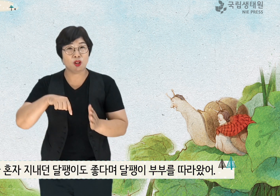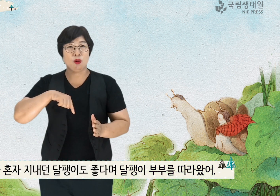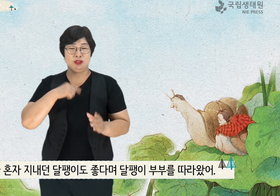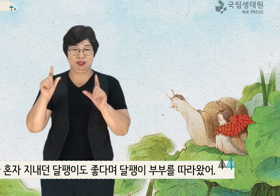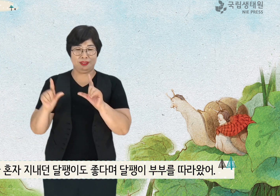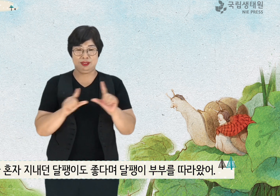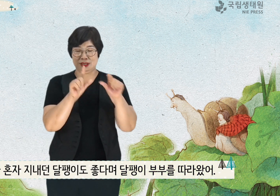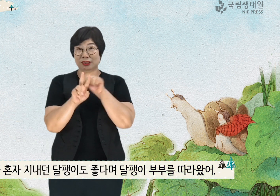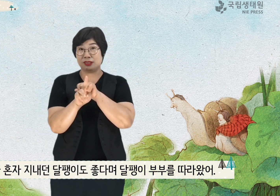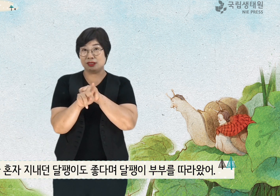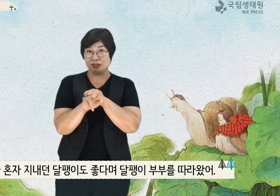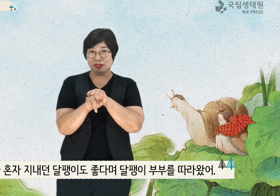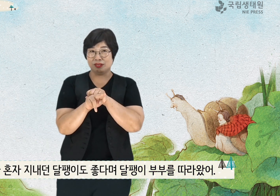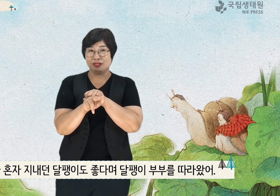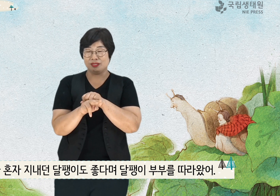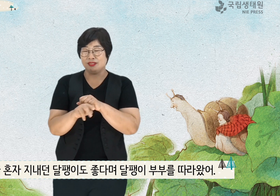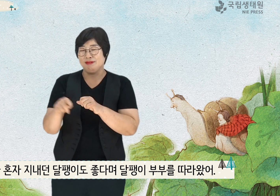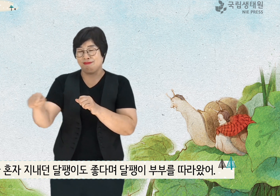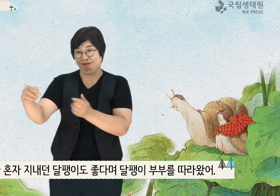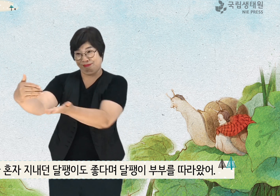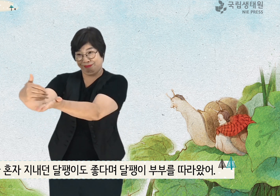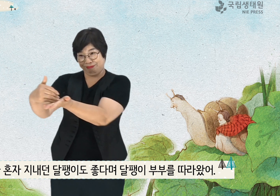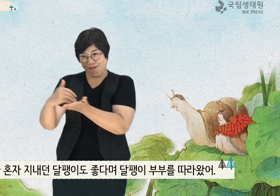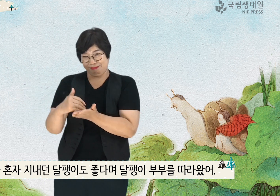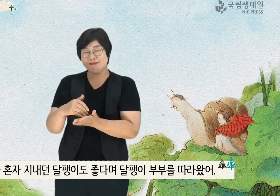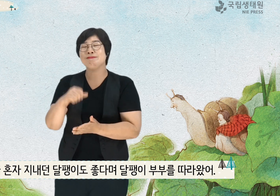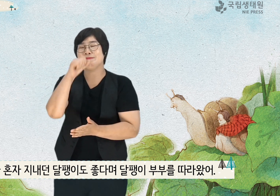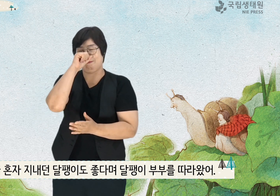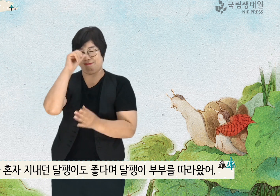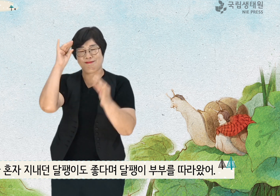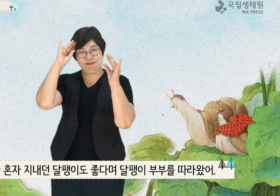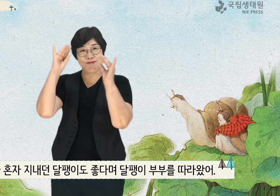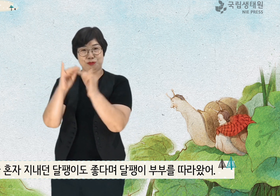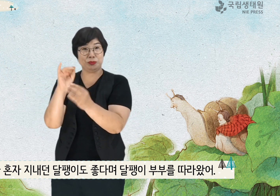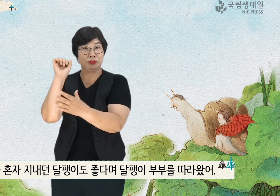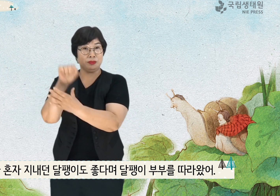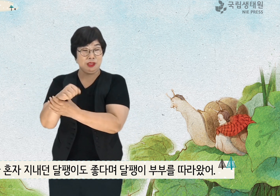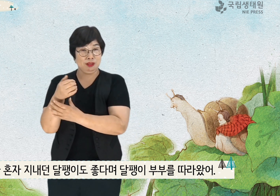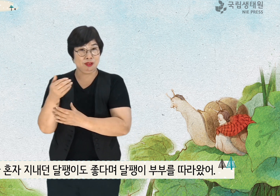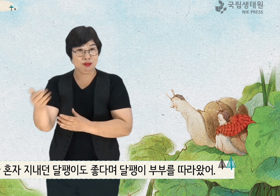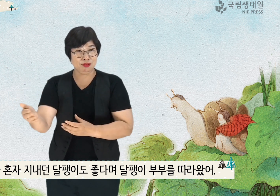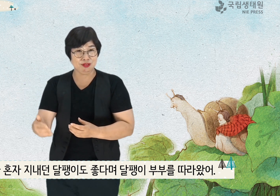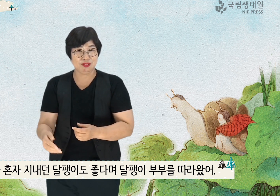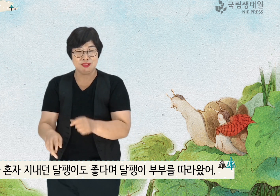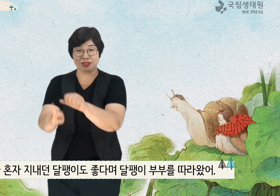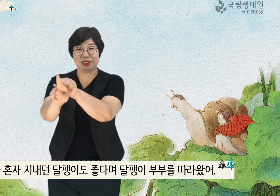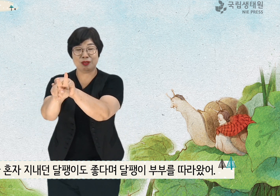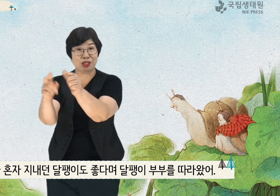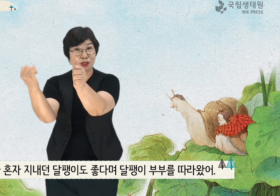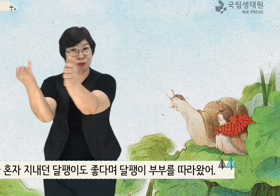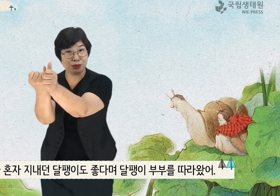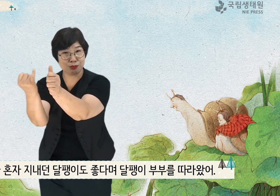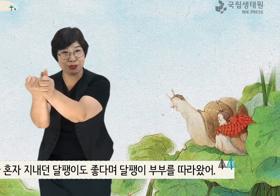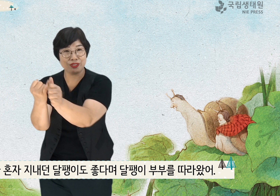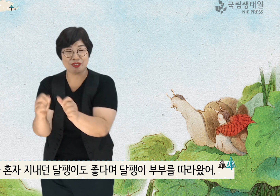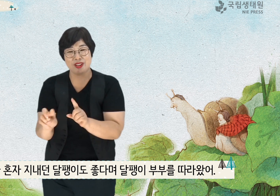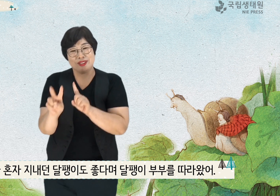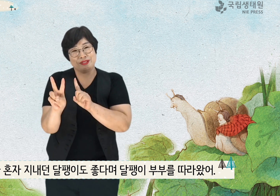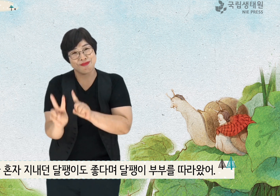그러자 혼자 지내던 달팽이도 좋다며 달팽이 부부를 따라왔어.